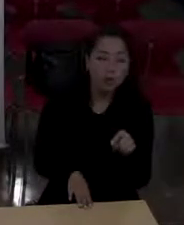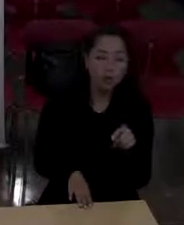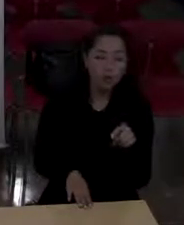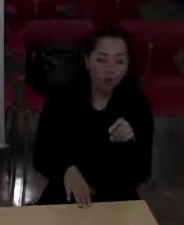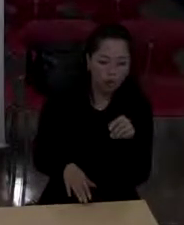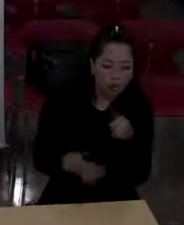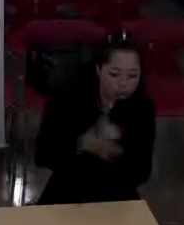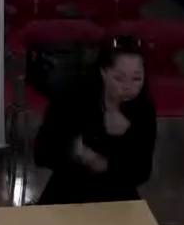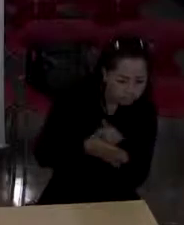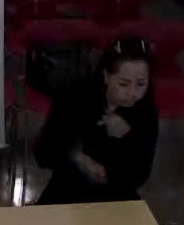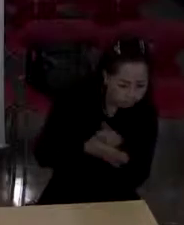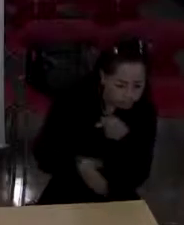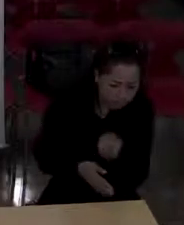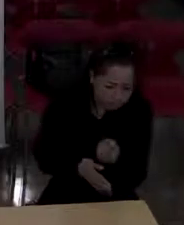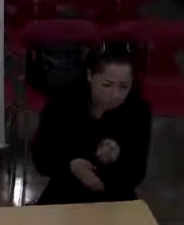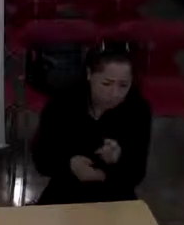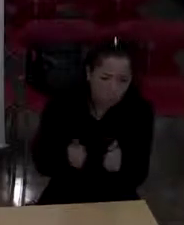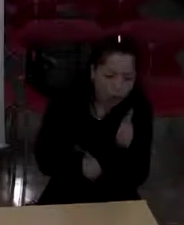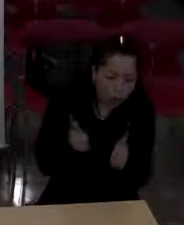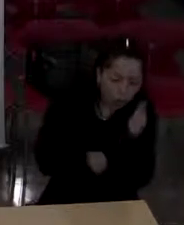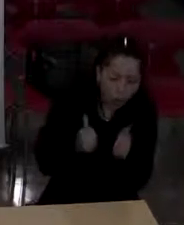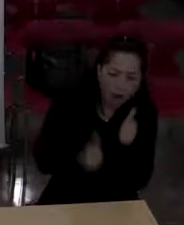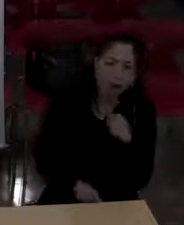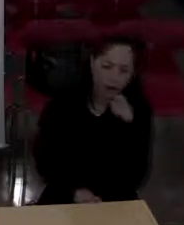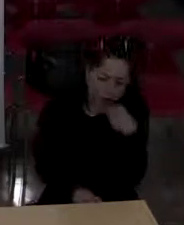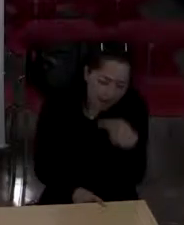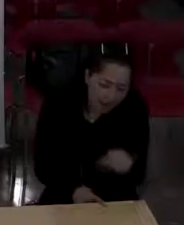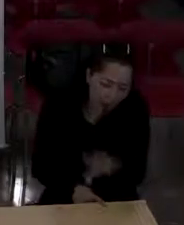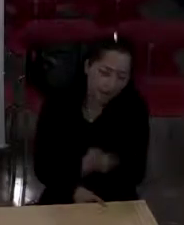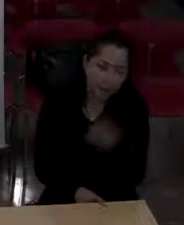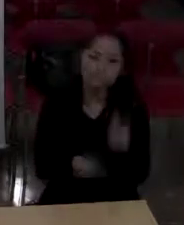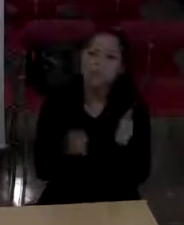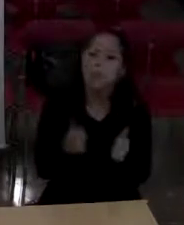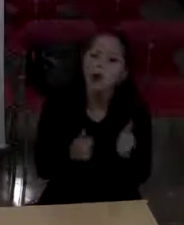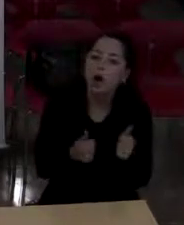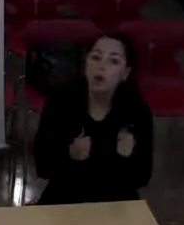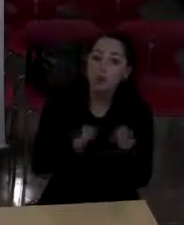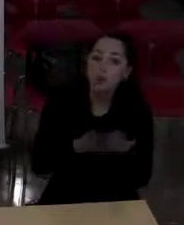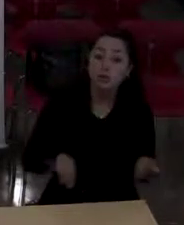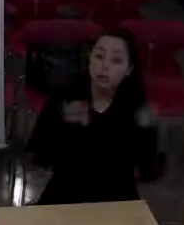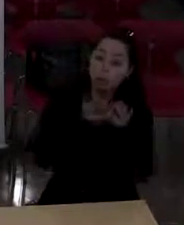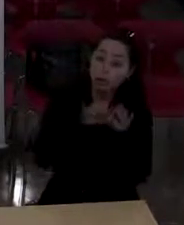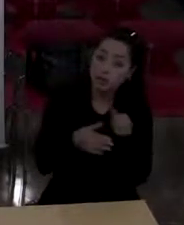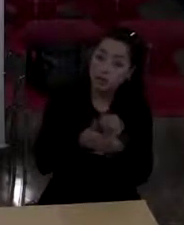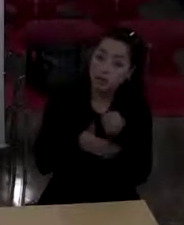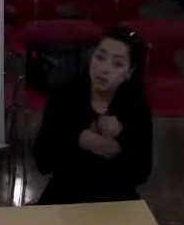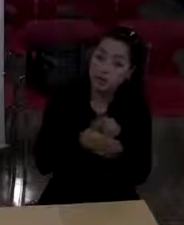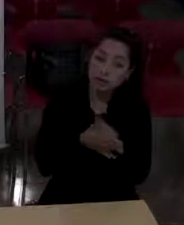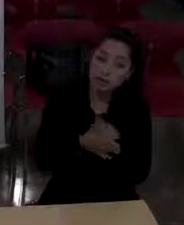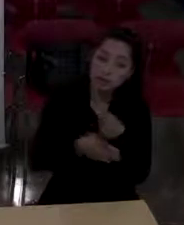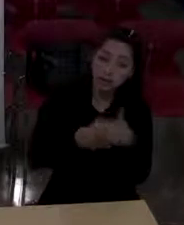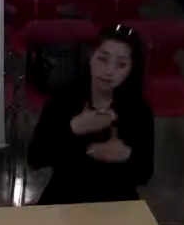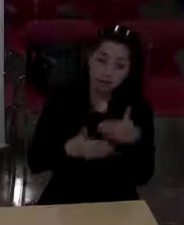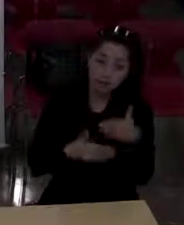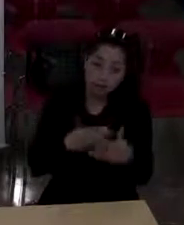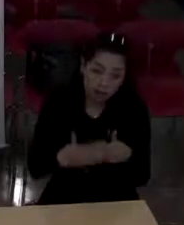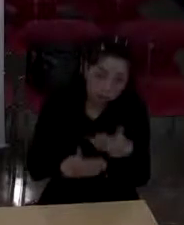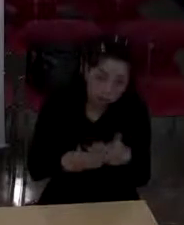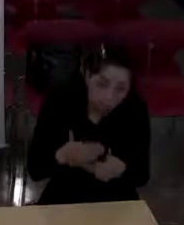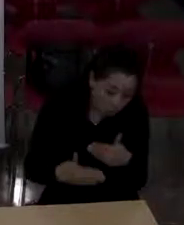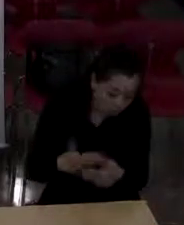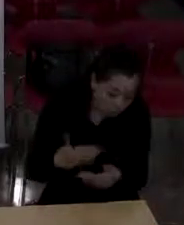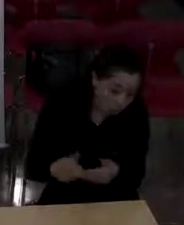lengua que se opte por utilizar. En el caso de que sus familias utilicen el uso del español, se deberá aprovechar, como hemos venido